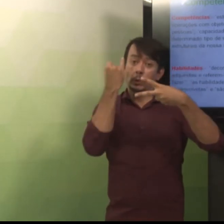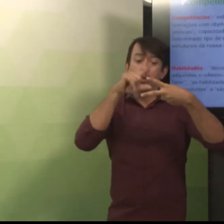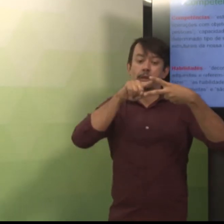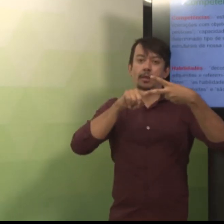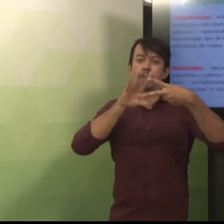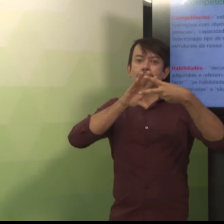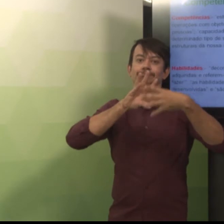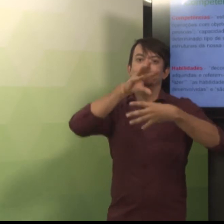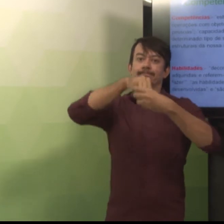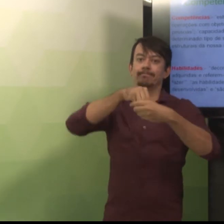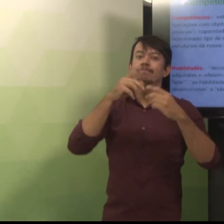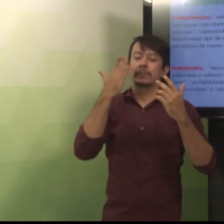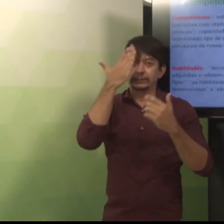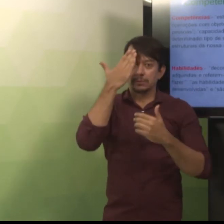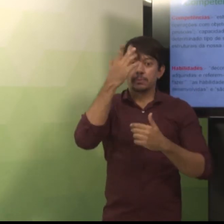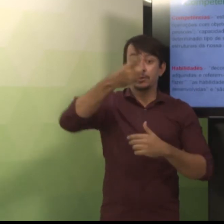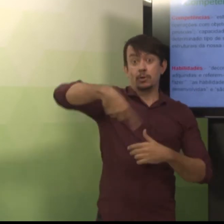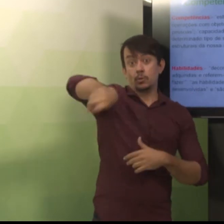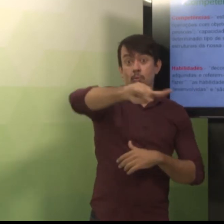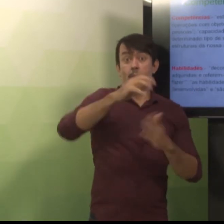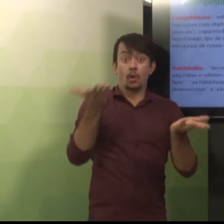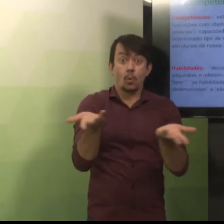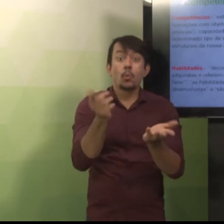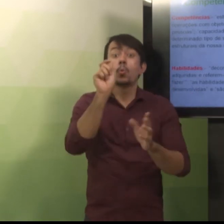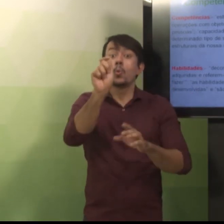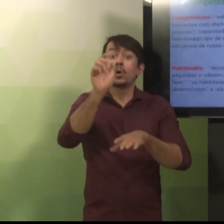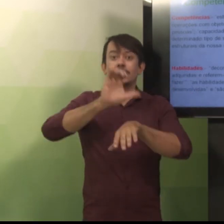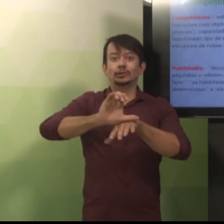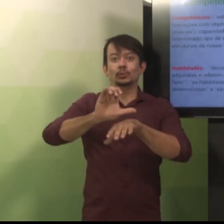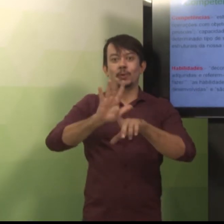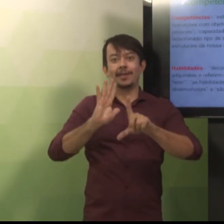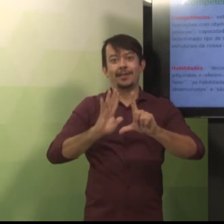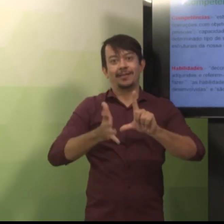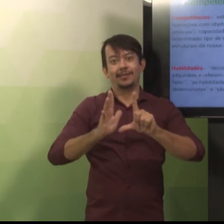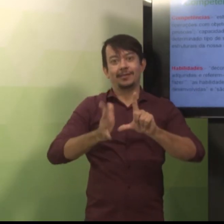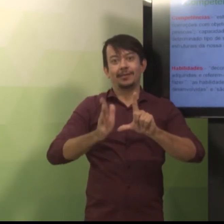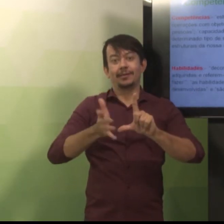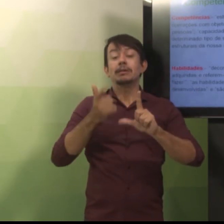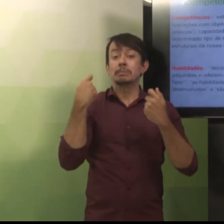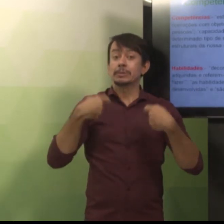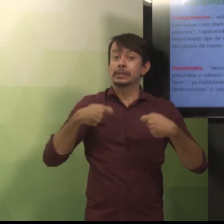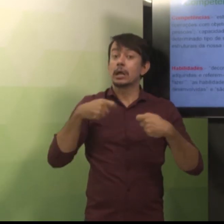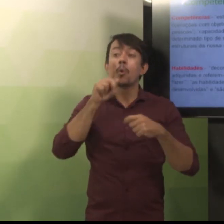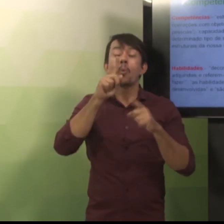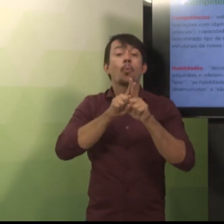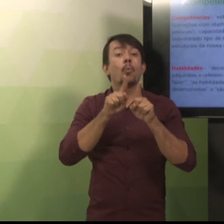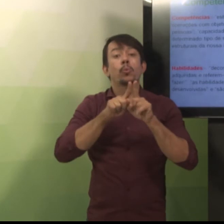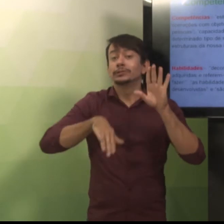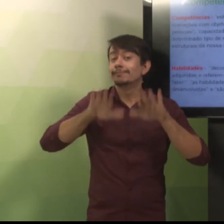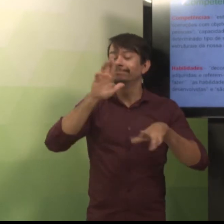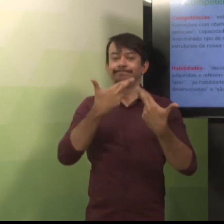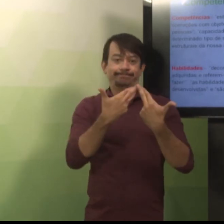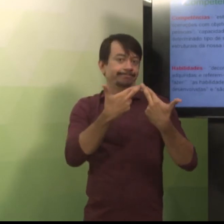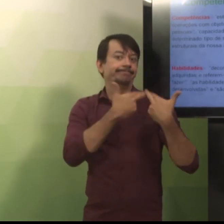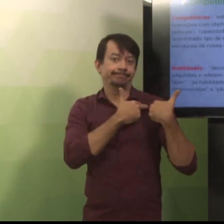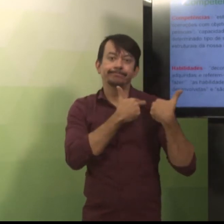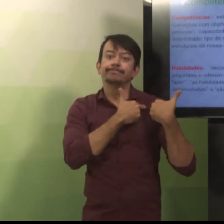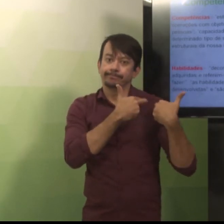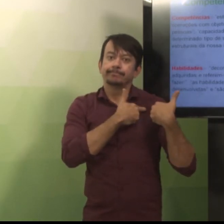nós temos duas situações importantes, competências e habilidades, que vocês devem conhecer e saber por meio do Letras Libras. Vocês